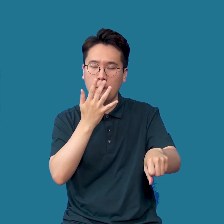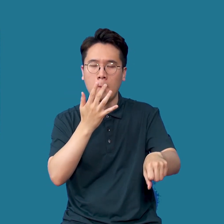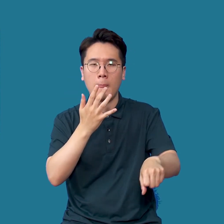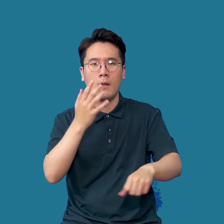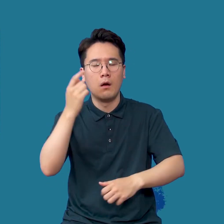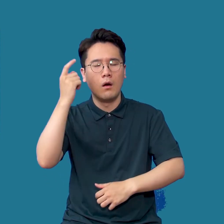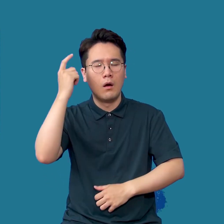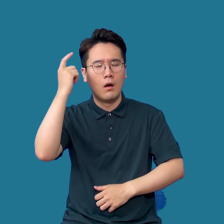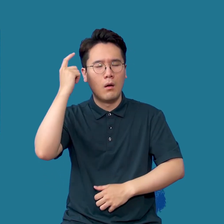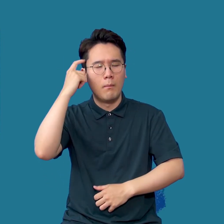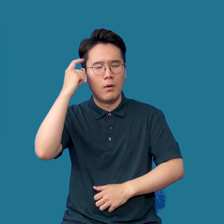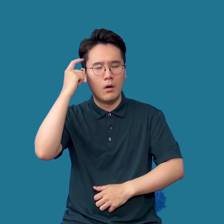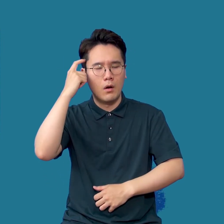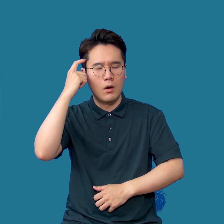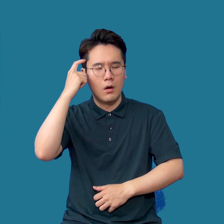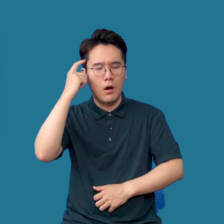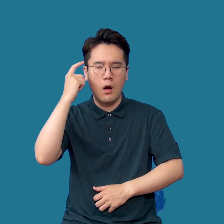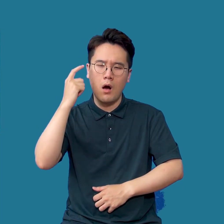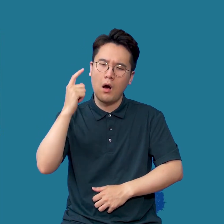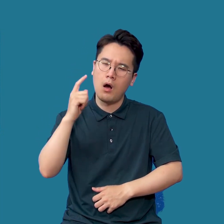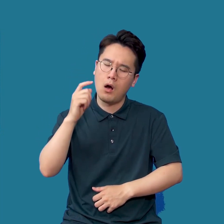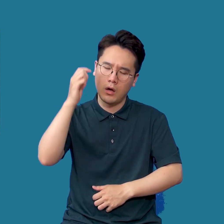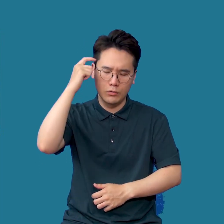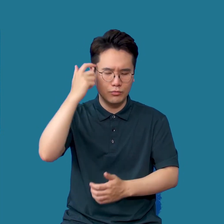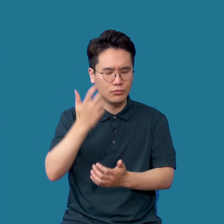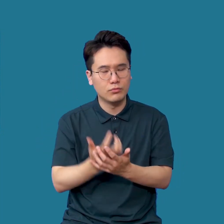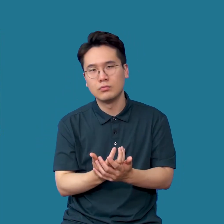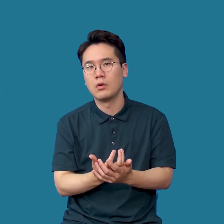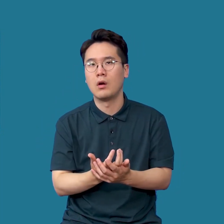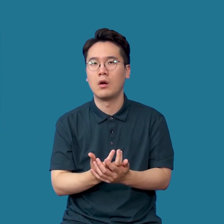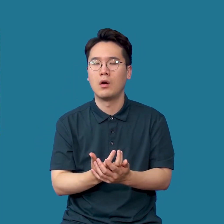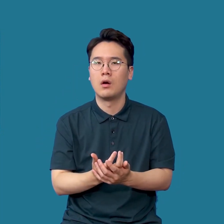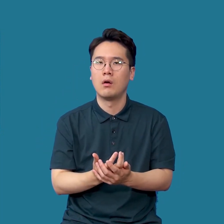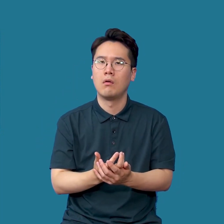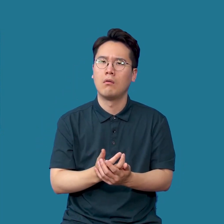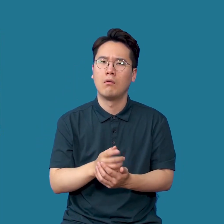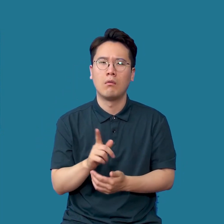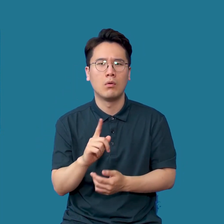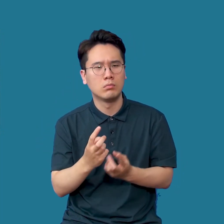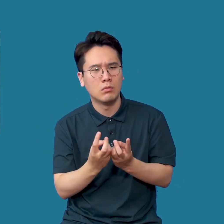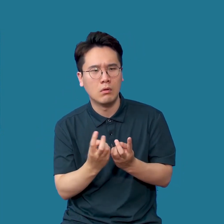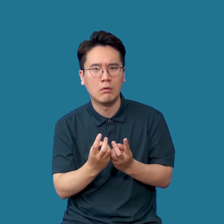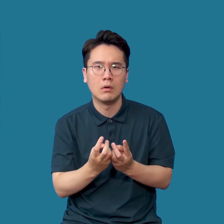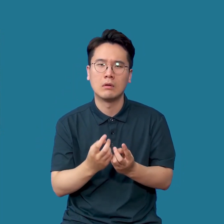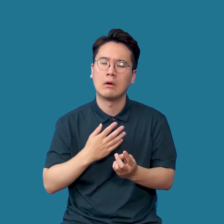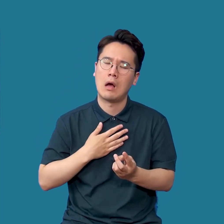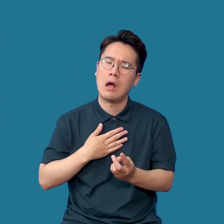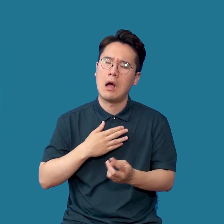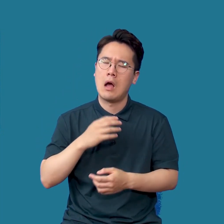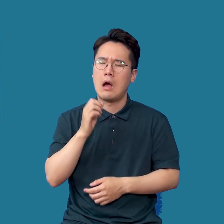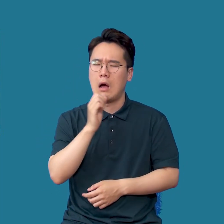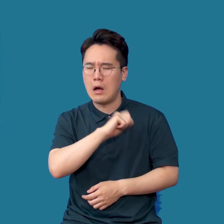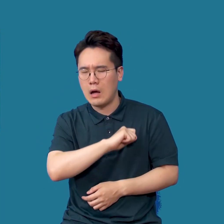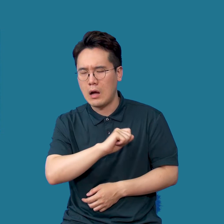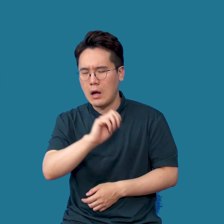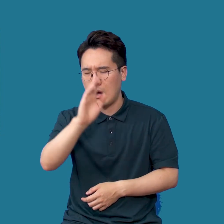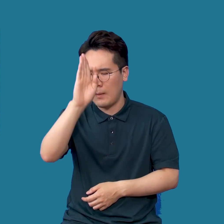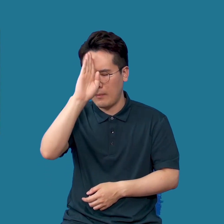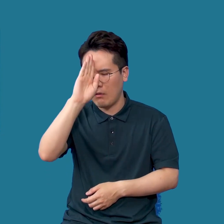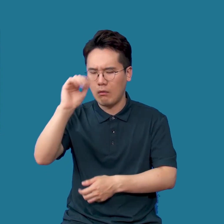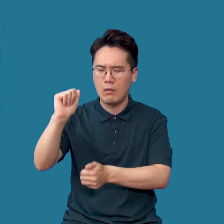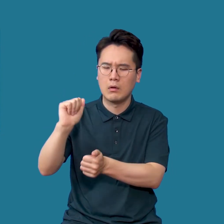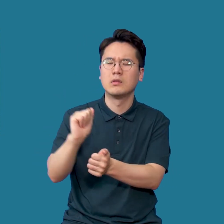하얘졌습니다. 아, 드디어 올 것이 왔구나. 나병에 걸린 것입니다.